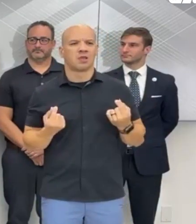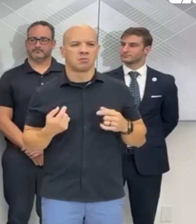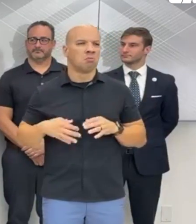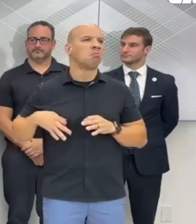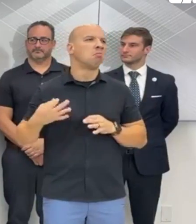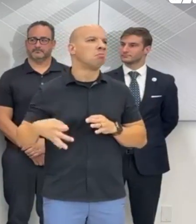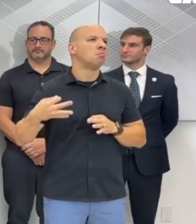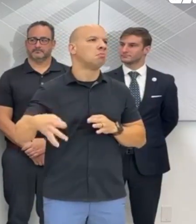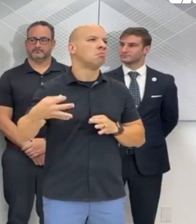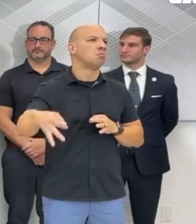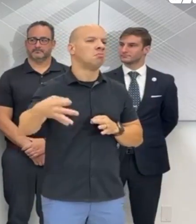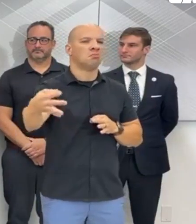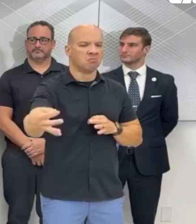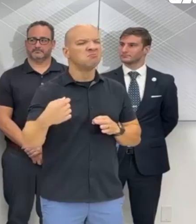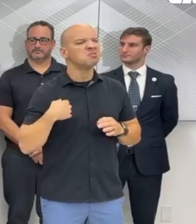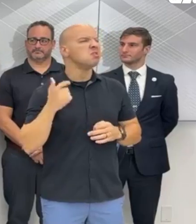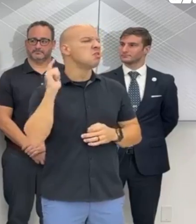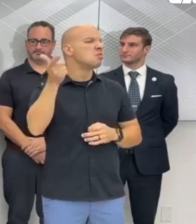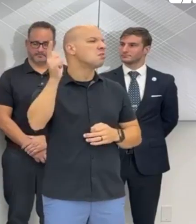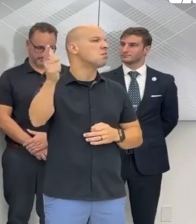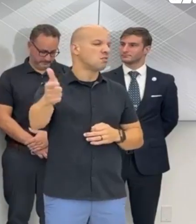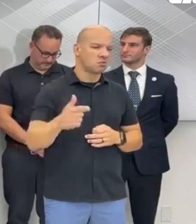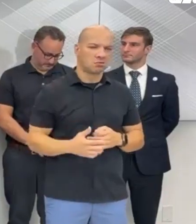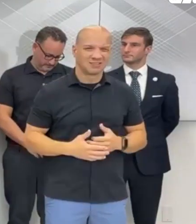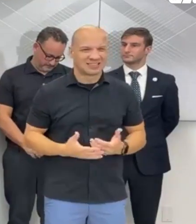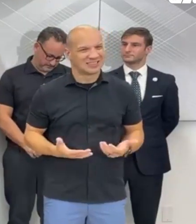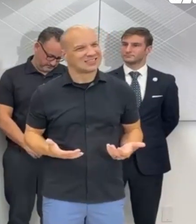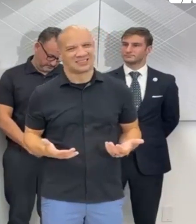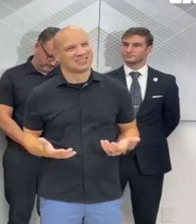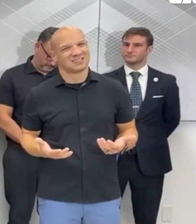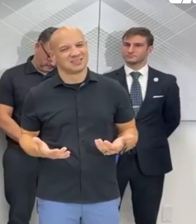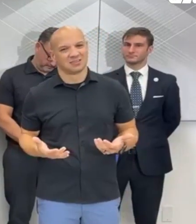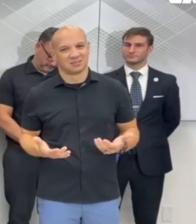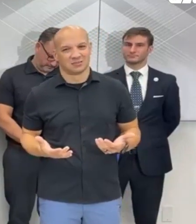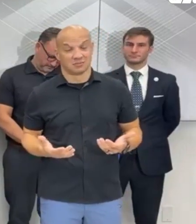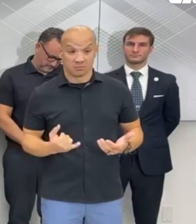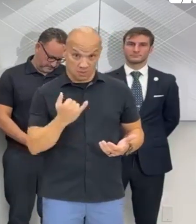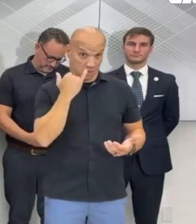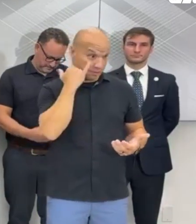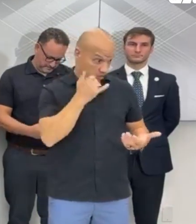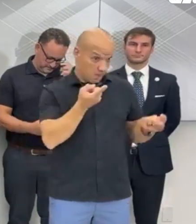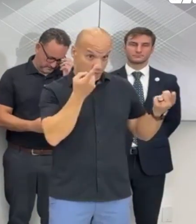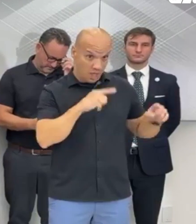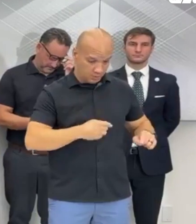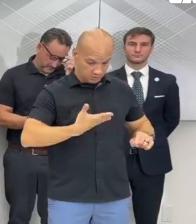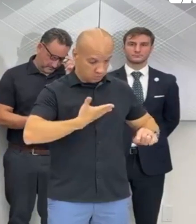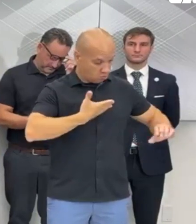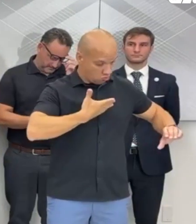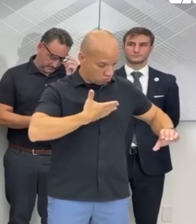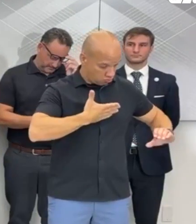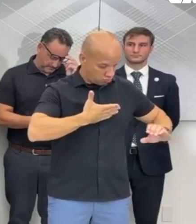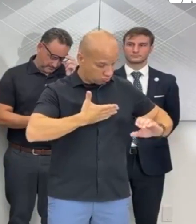último, pues hacer unas cosas que venimos comentándolas. Estos son eventos que una vez se acercan, no podemos